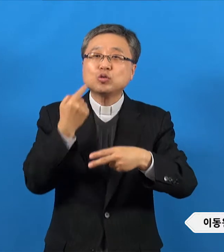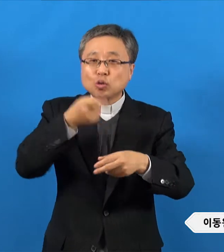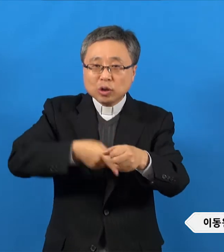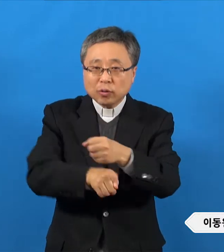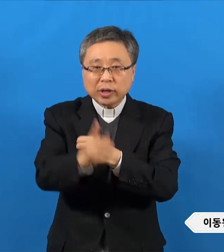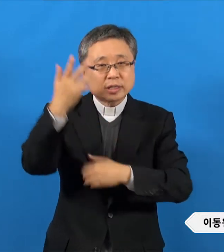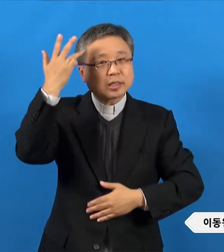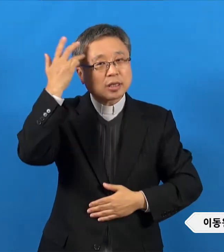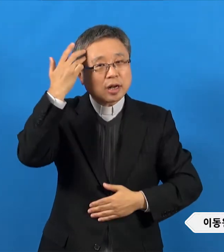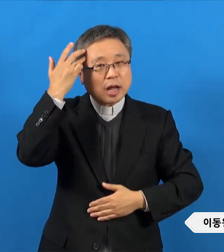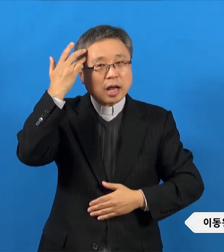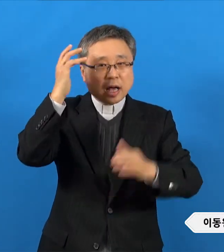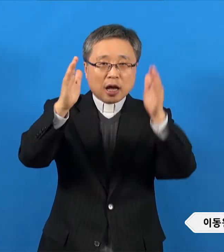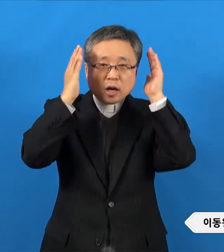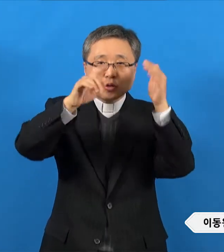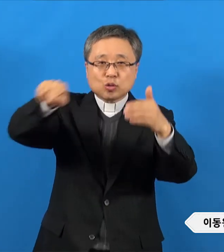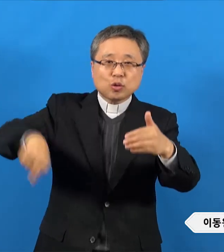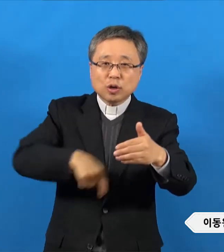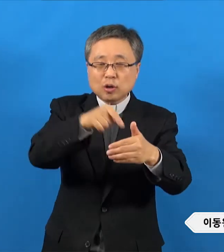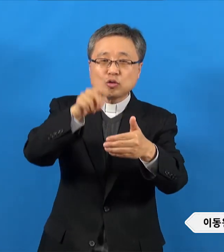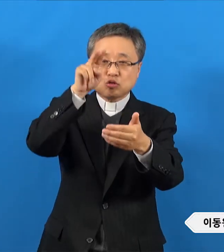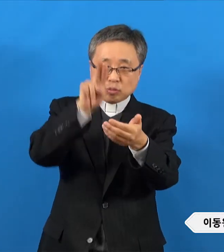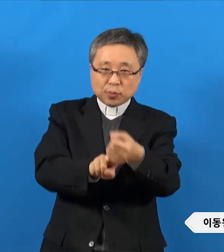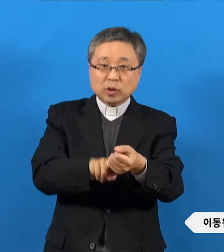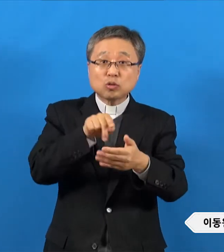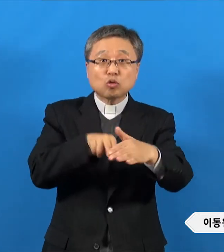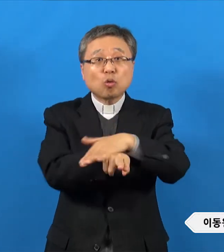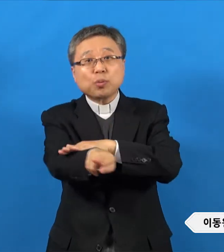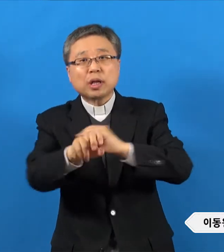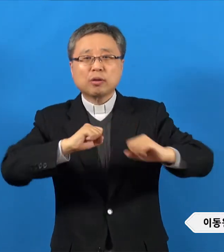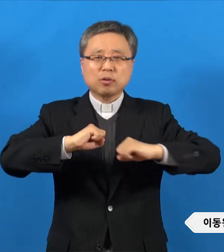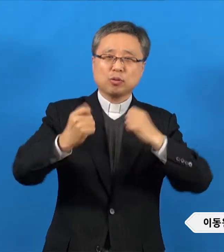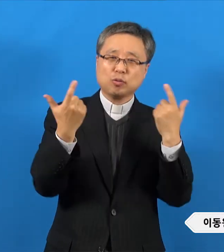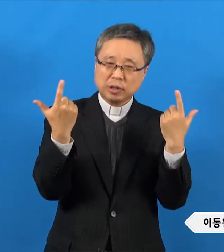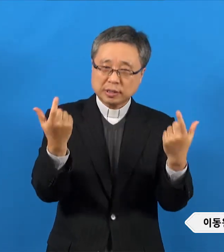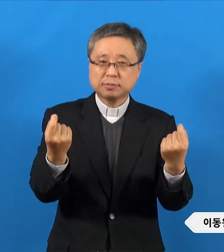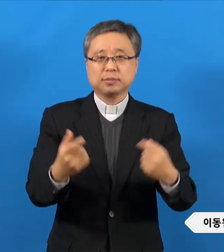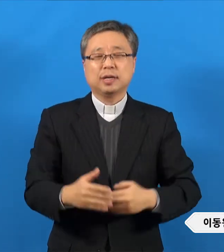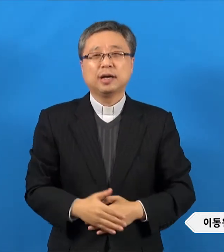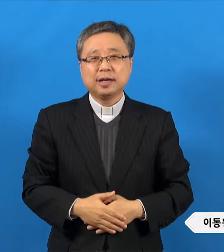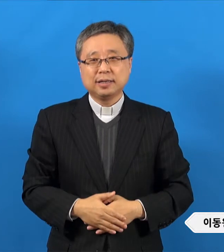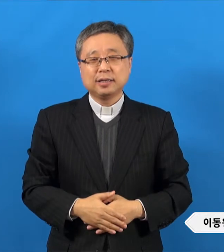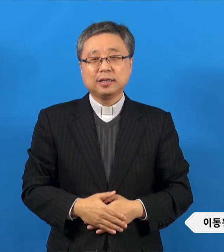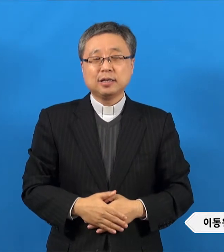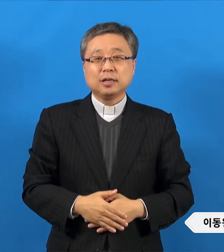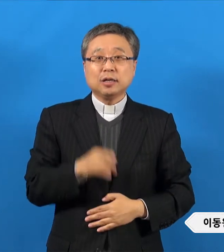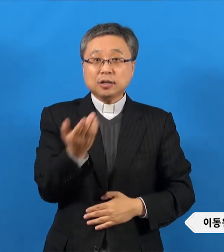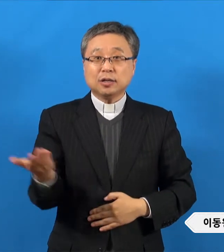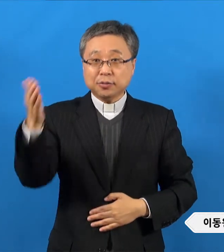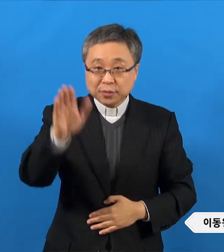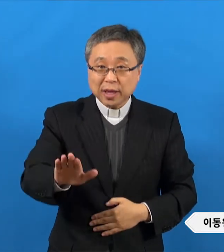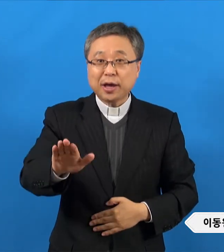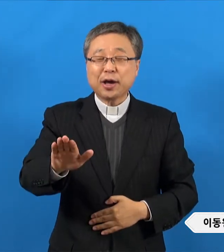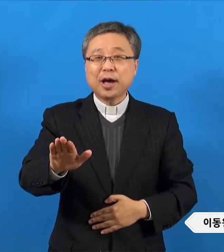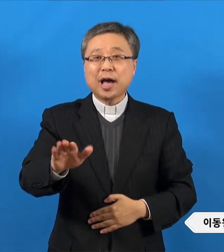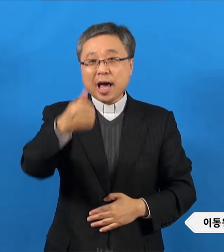거예요. 그것도 도피의 행위인 것입니다. 숨는 것입니다. 자, 그런데